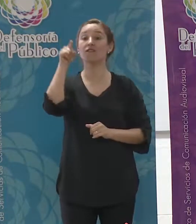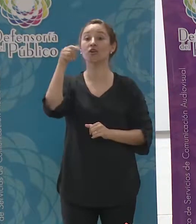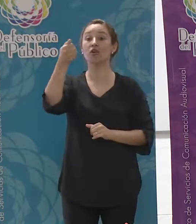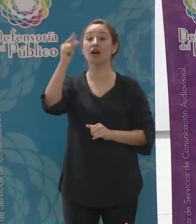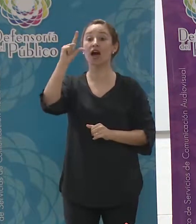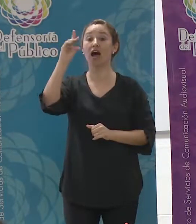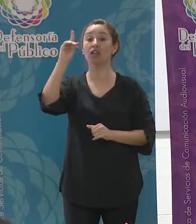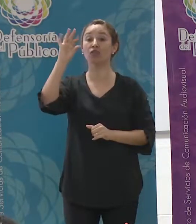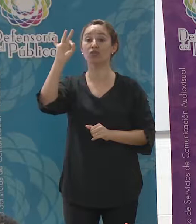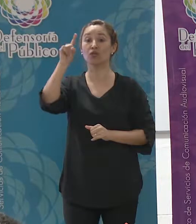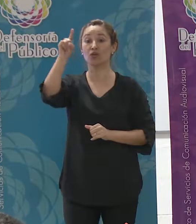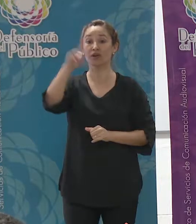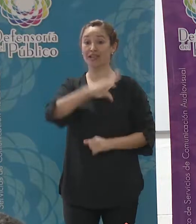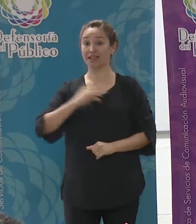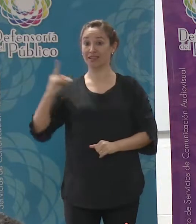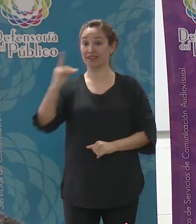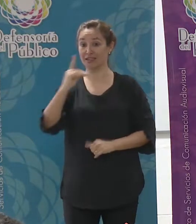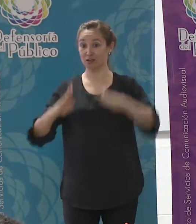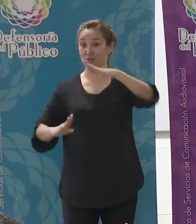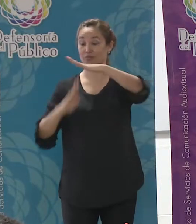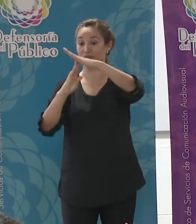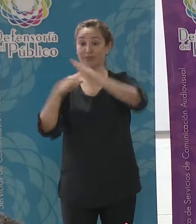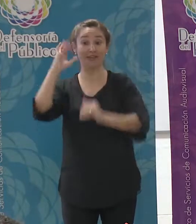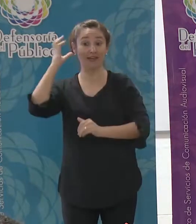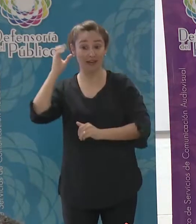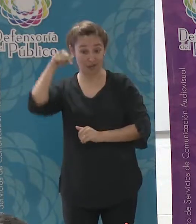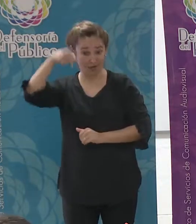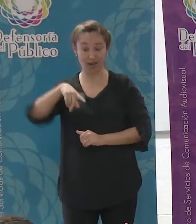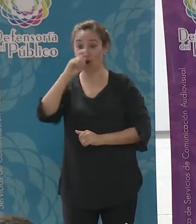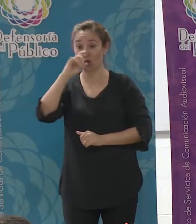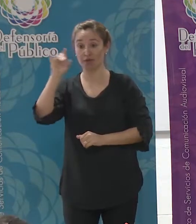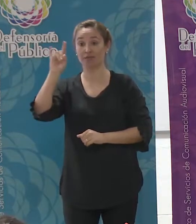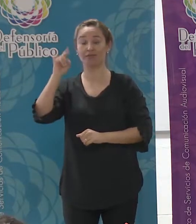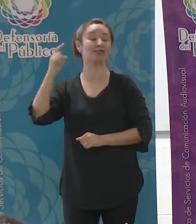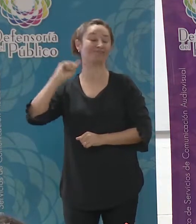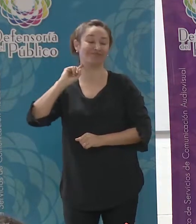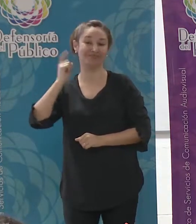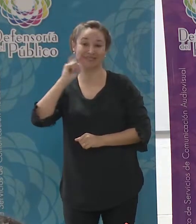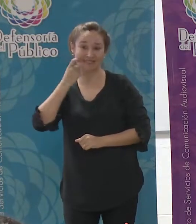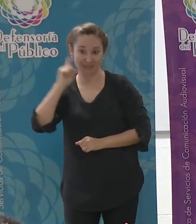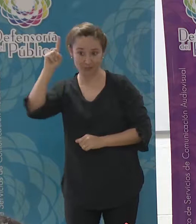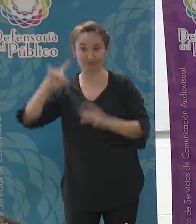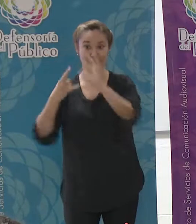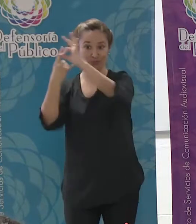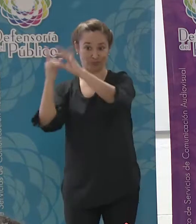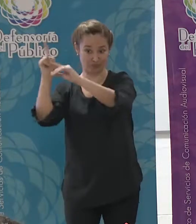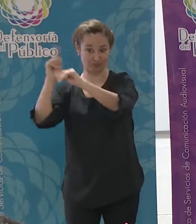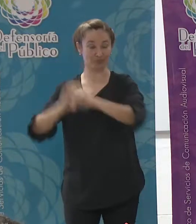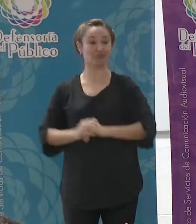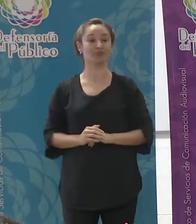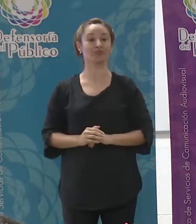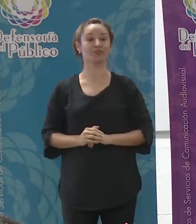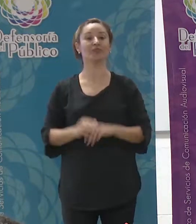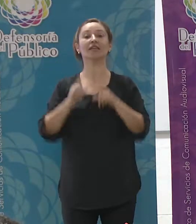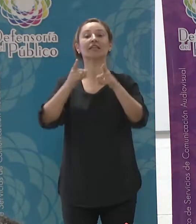quien es director del conglomerado de radios de la Universidad Nacional de Entre Ríos. Quiero empezar por destacar